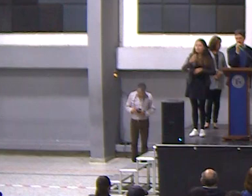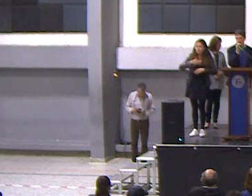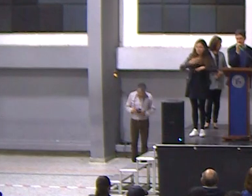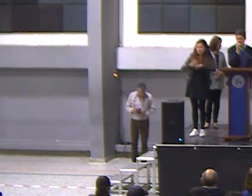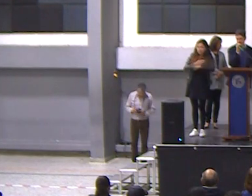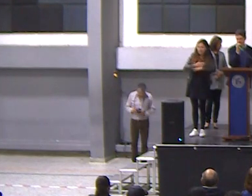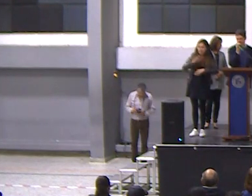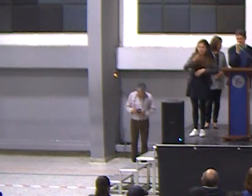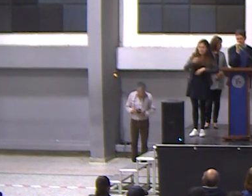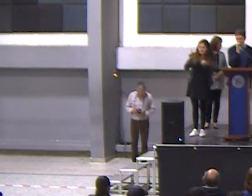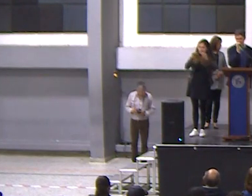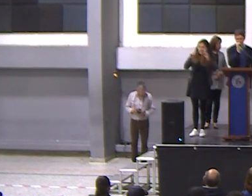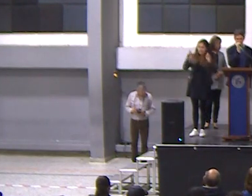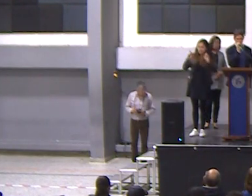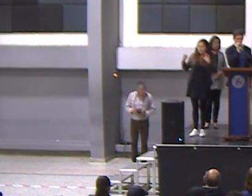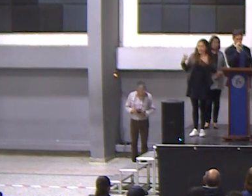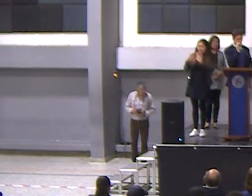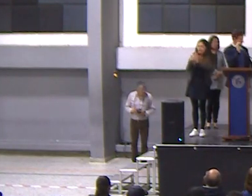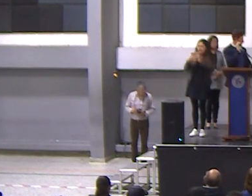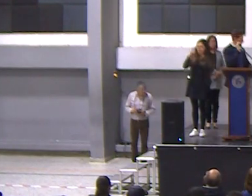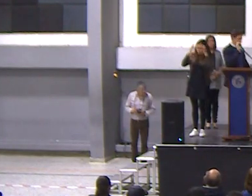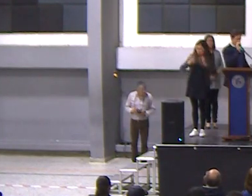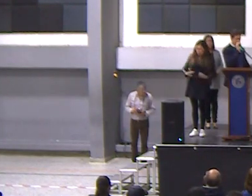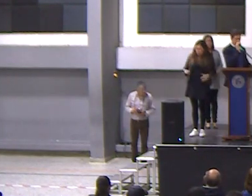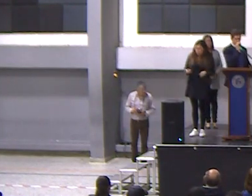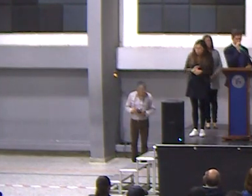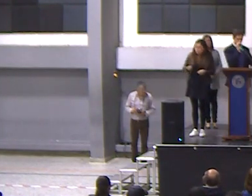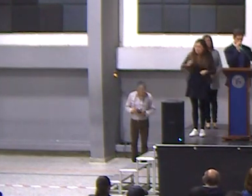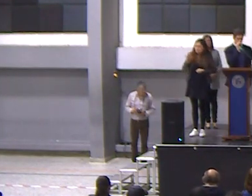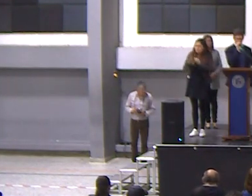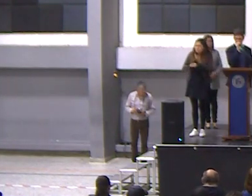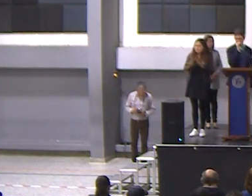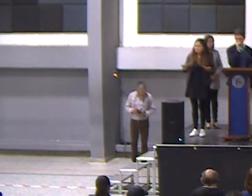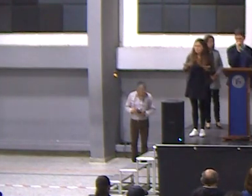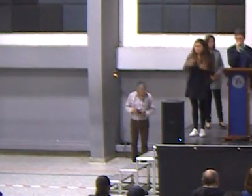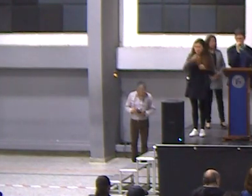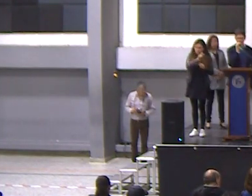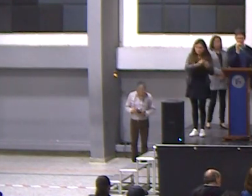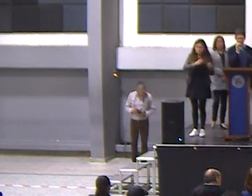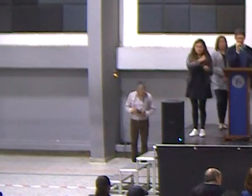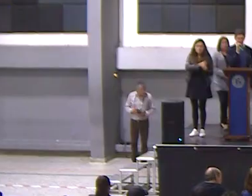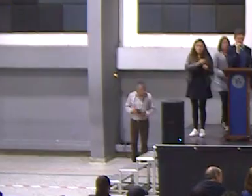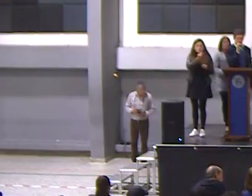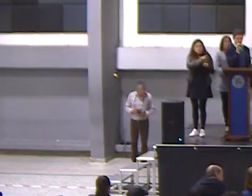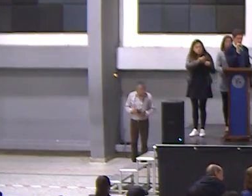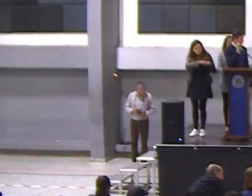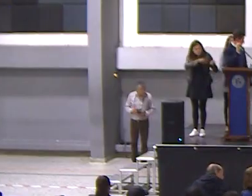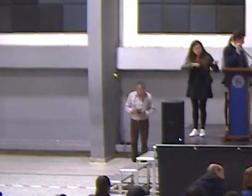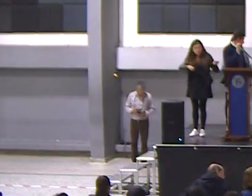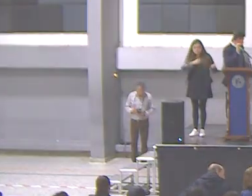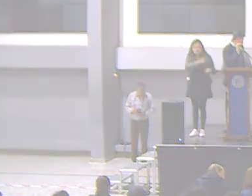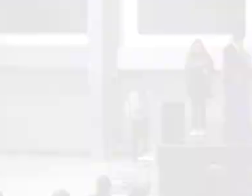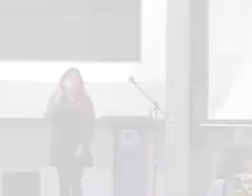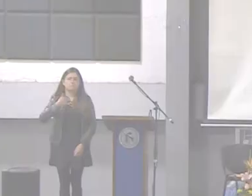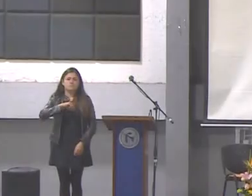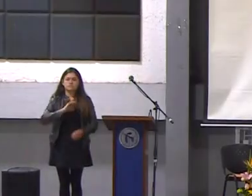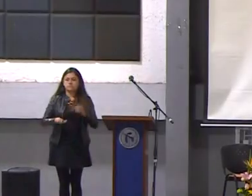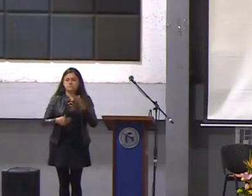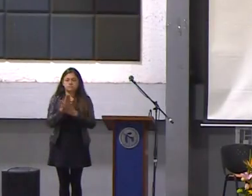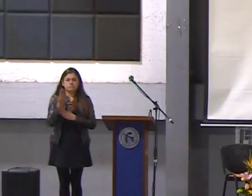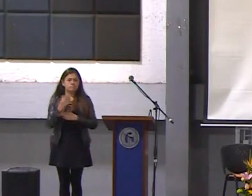de esas narrativas corporales por favor rafael también subirá al escenario gar